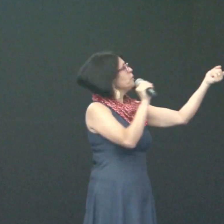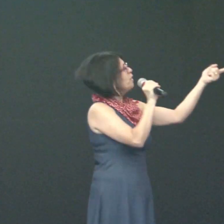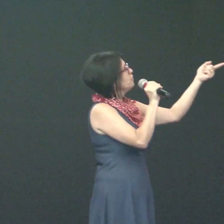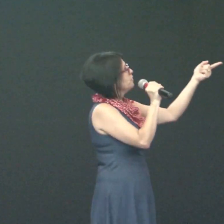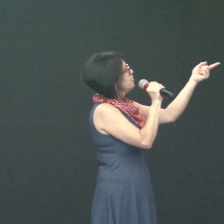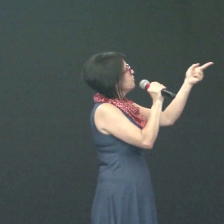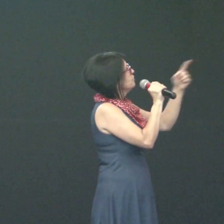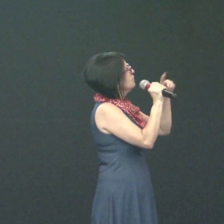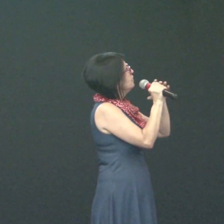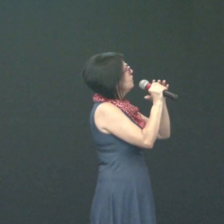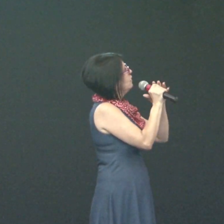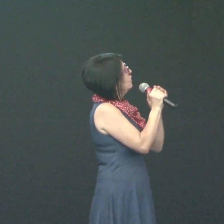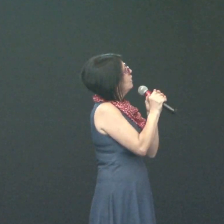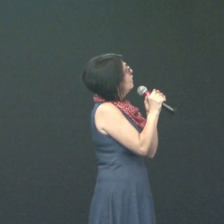Primeiro vídeo.